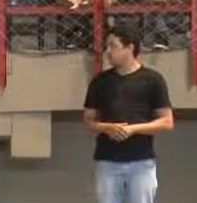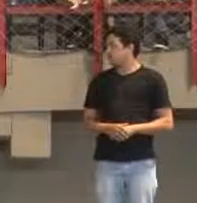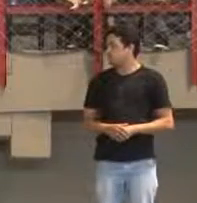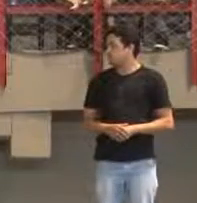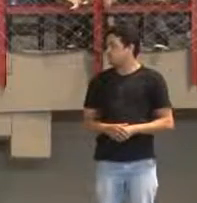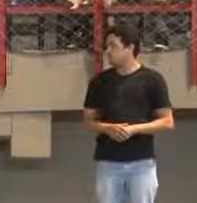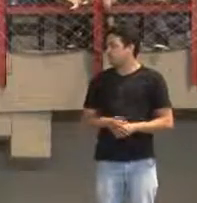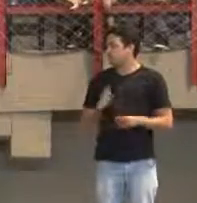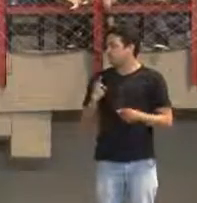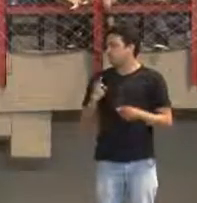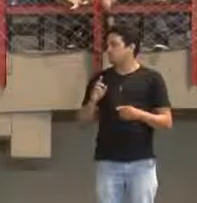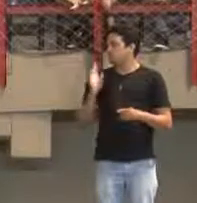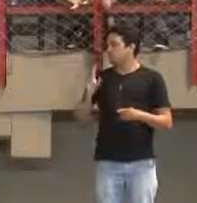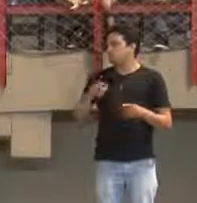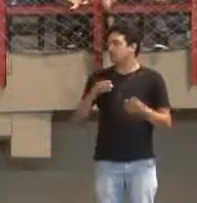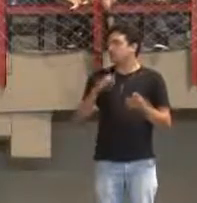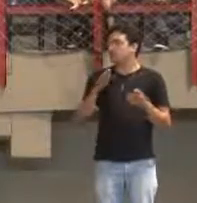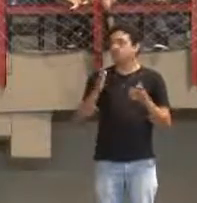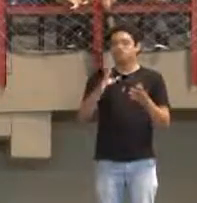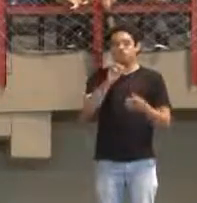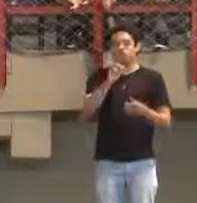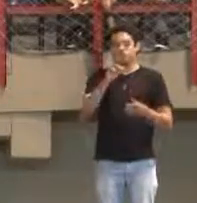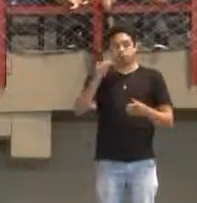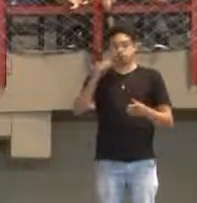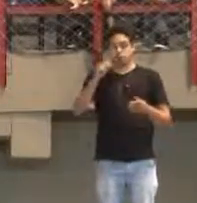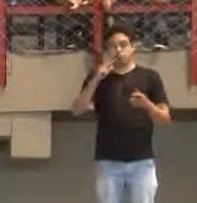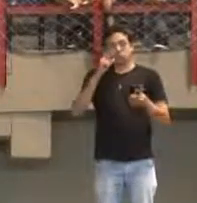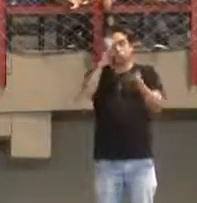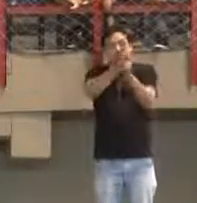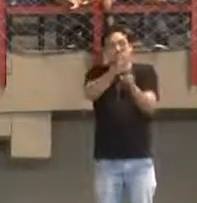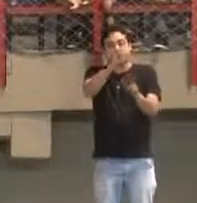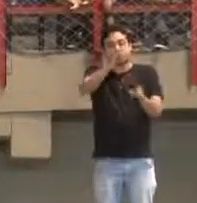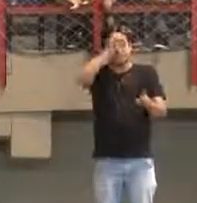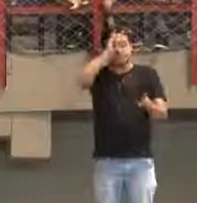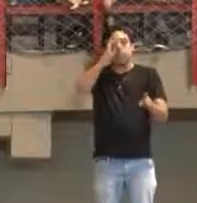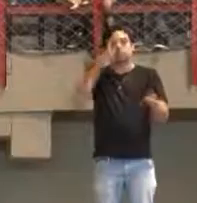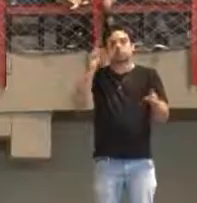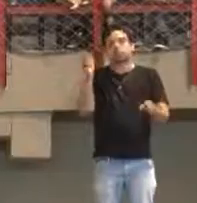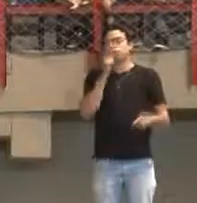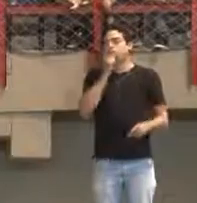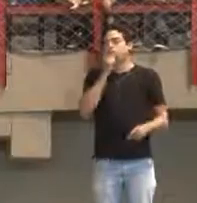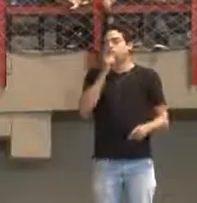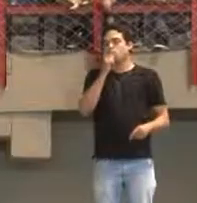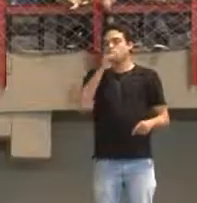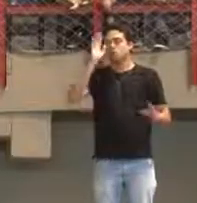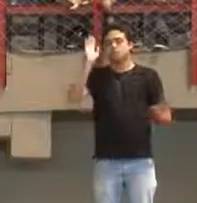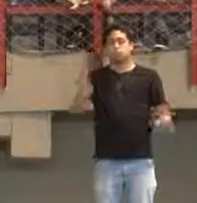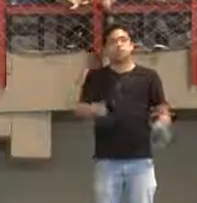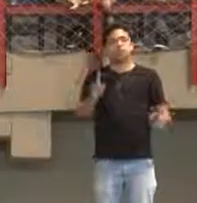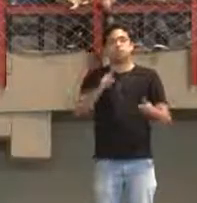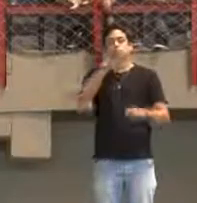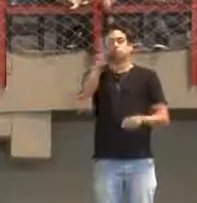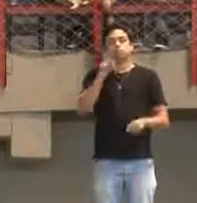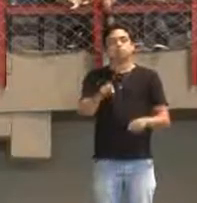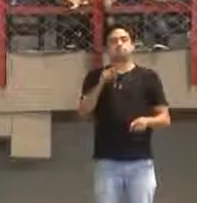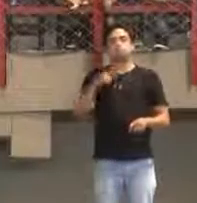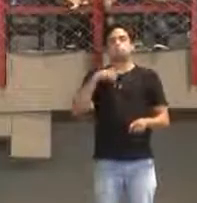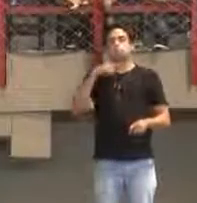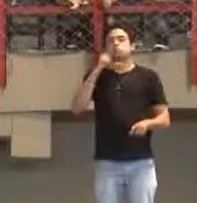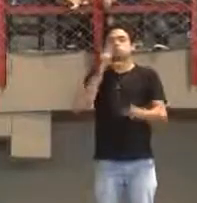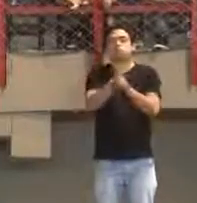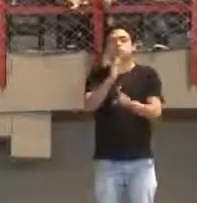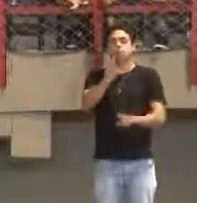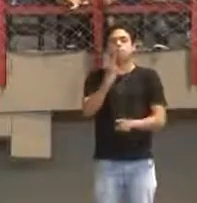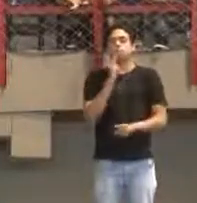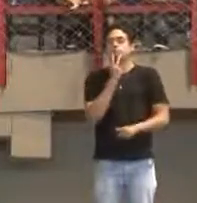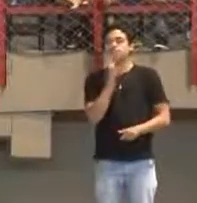O Mistério do Livro Capítulo foi desvendada a respeito da sua traição foi não a grande jogada é que não seja desvendada é